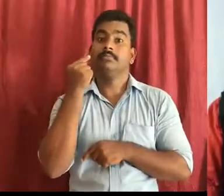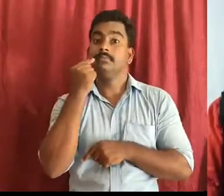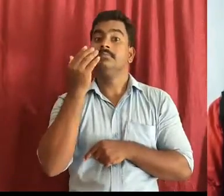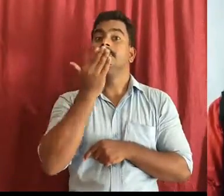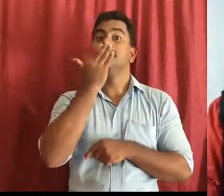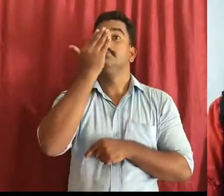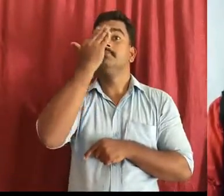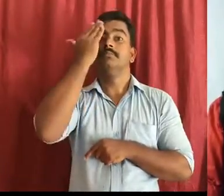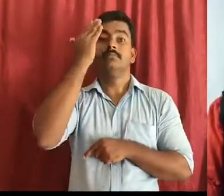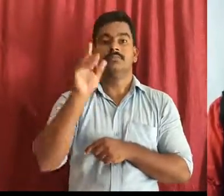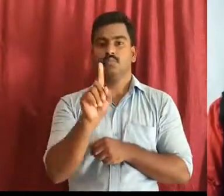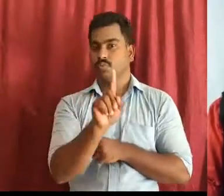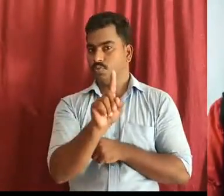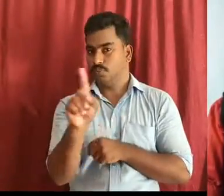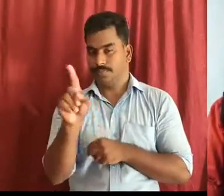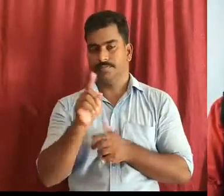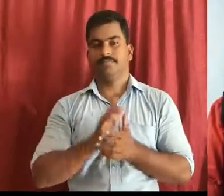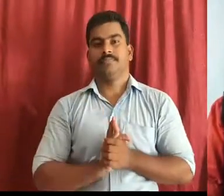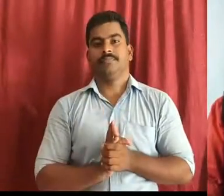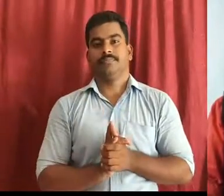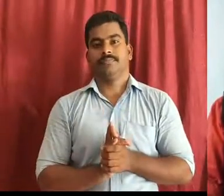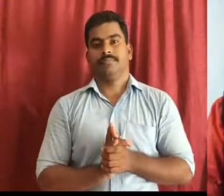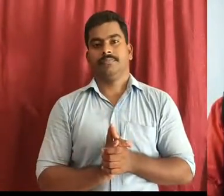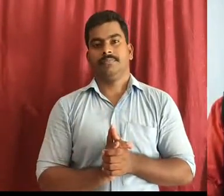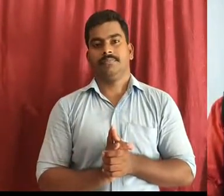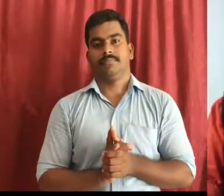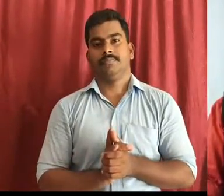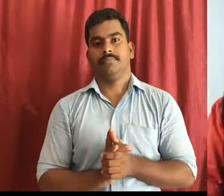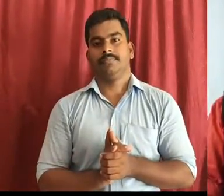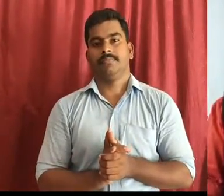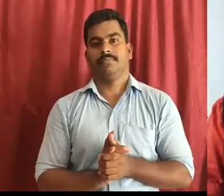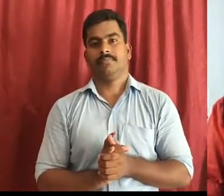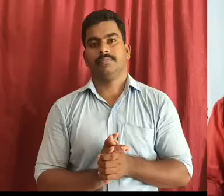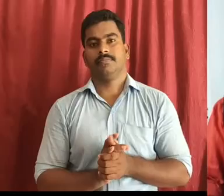മുഖത്തും കണ്ണിലും മൂക്കിലും വായിലും തൊടാതിരിക്കുക,